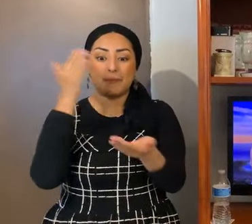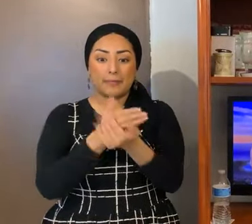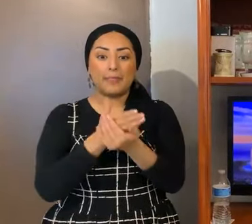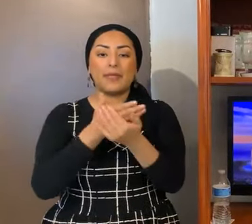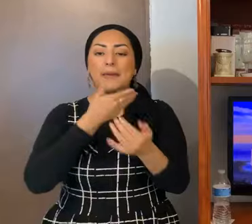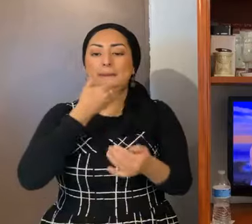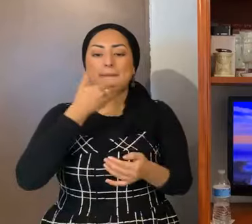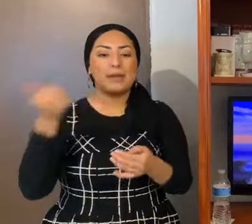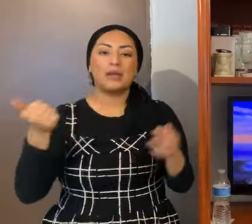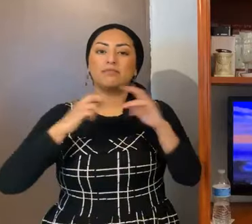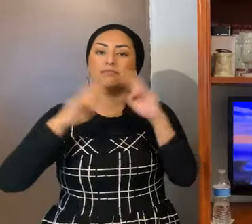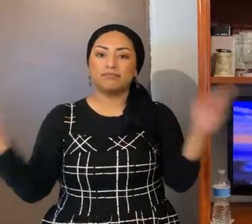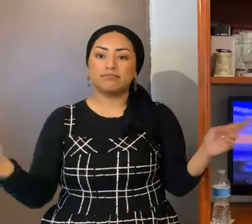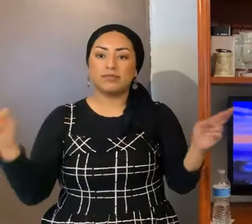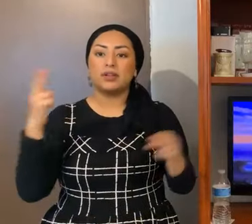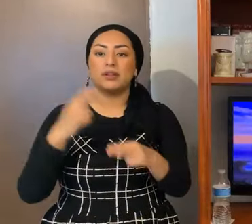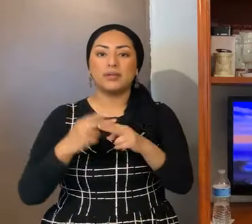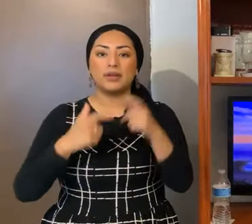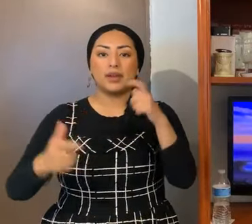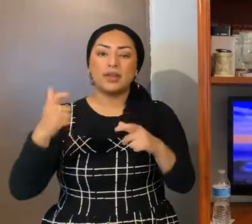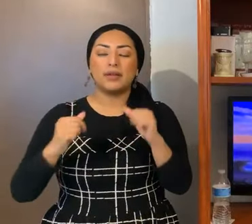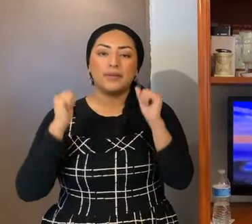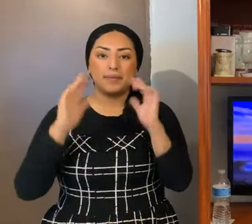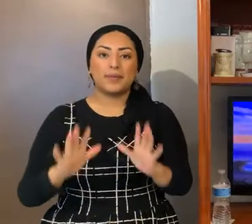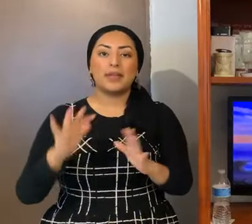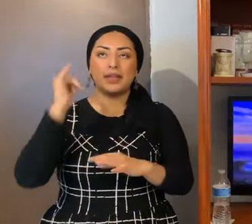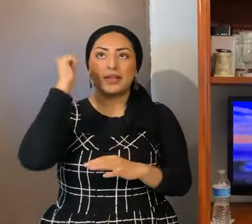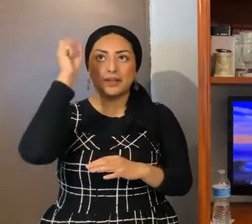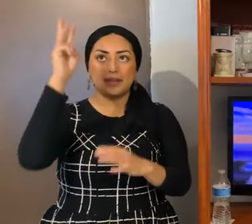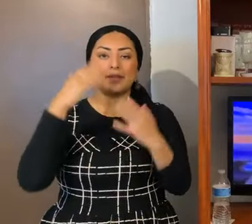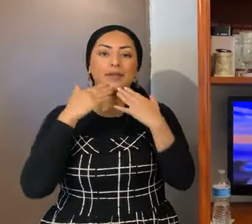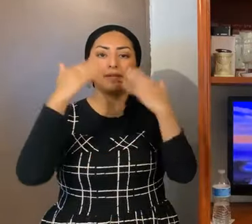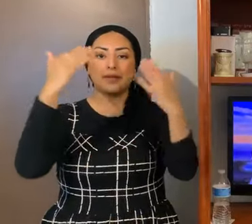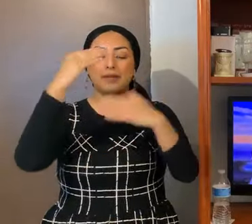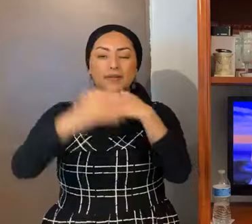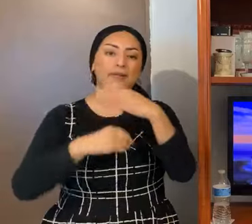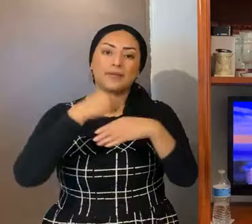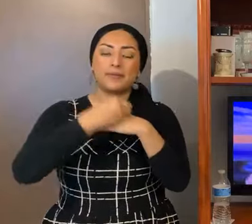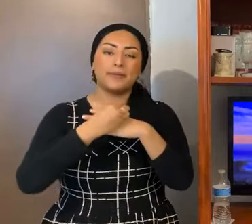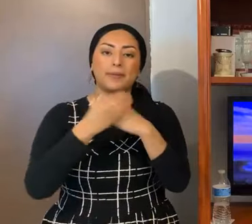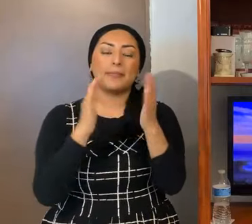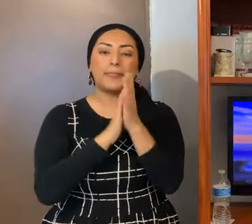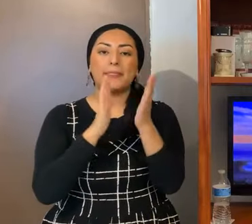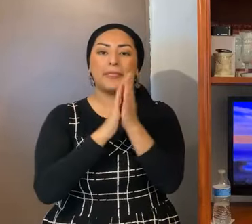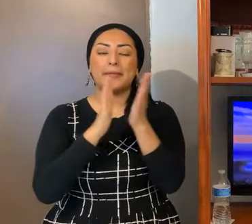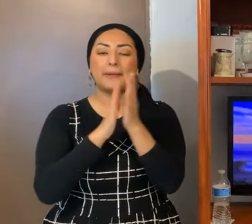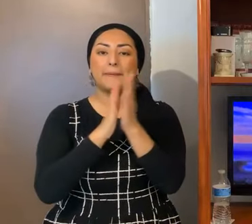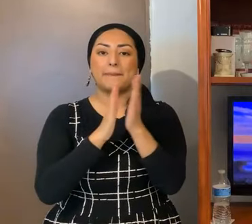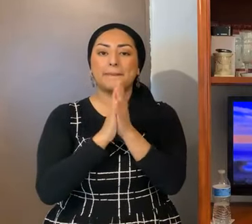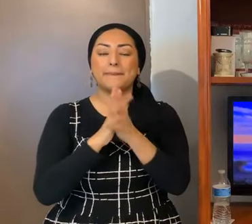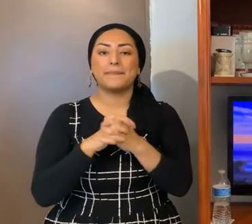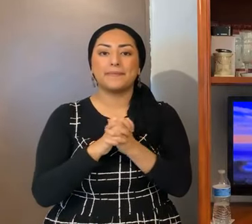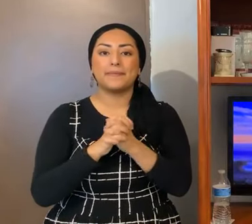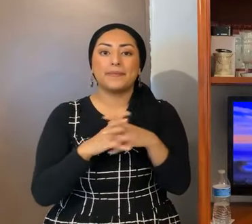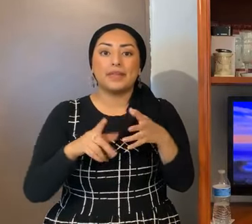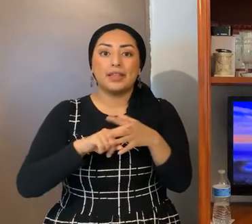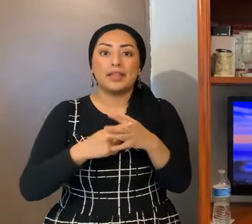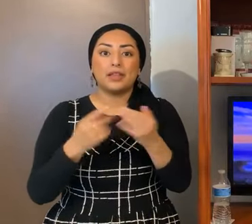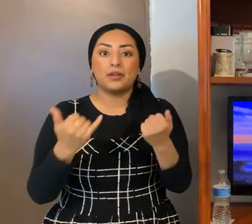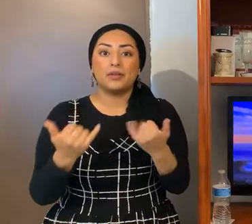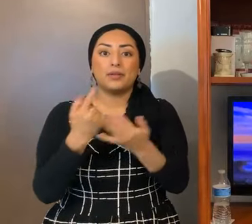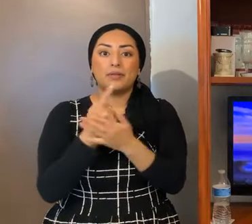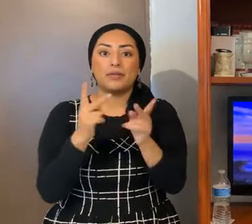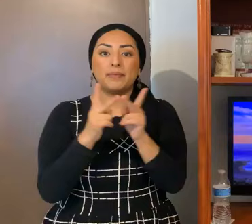ellas mejor preparados. En el nombre bendito y poderoso de Yahshua Mashiach, Omen, Beomen. Aleluya. Vamos a empezar